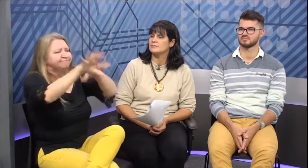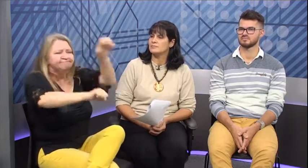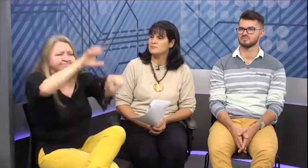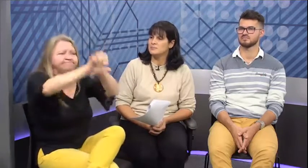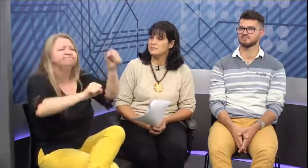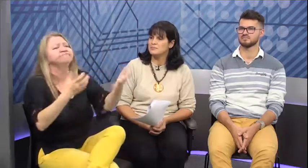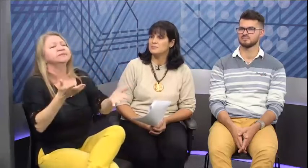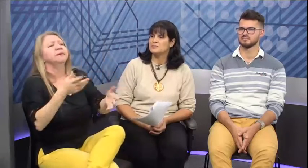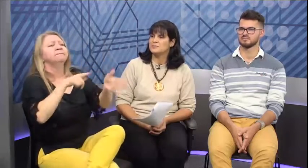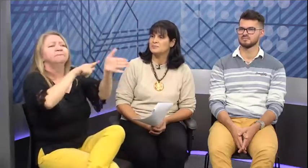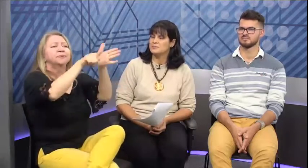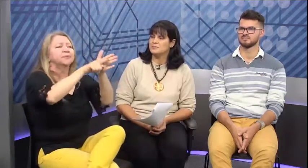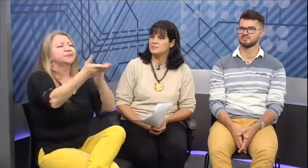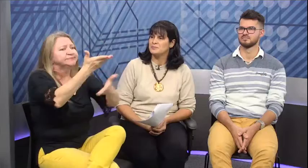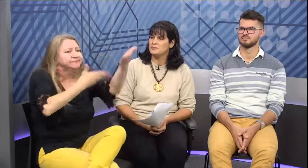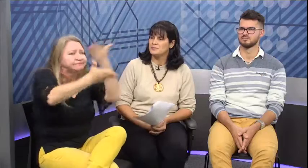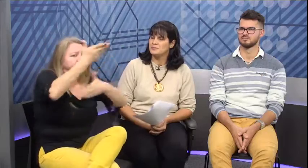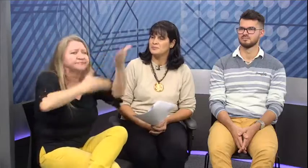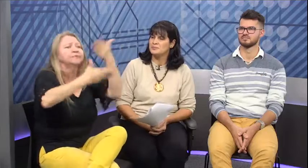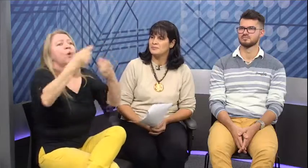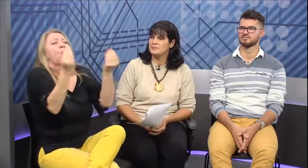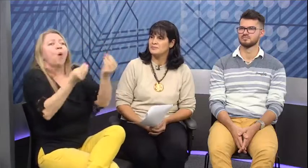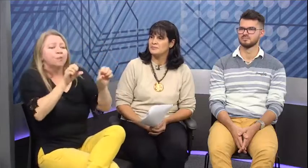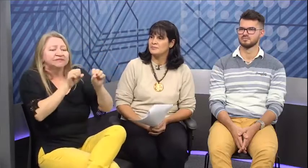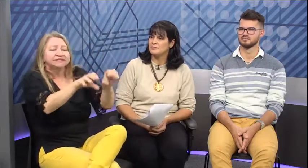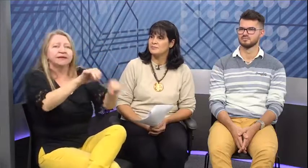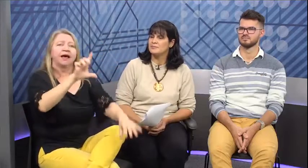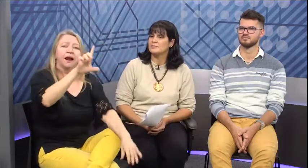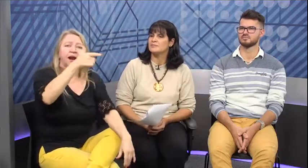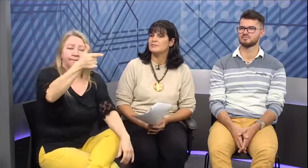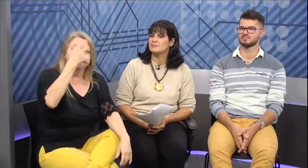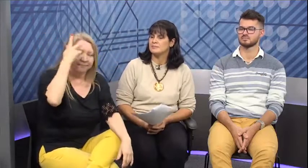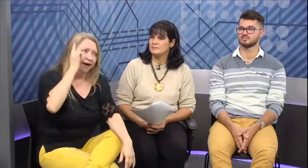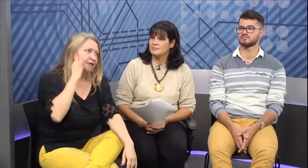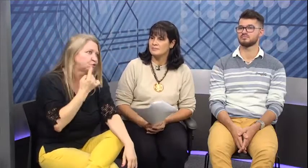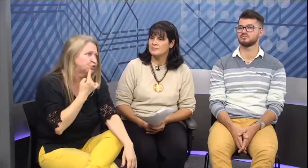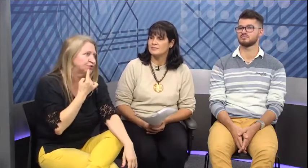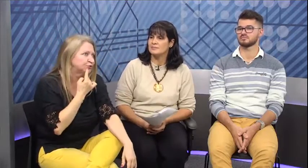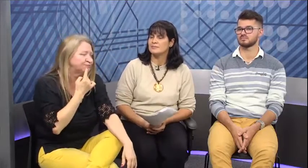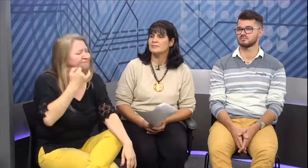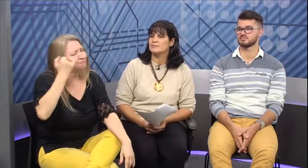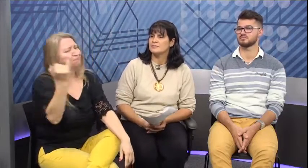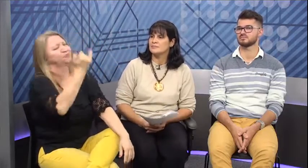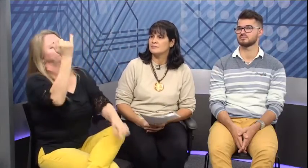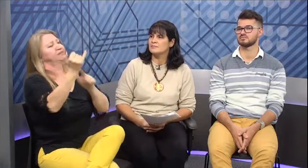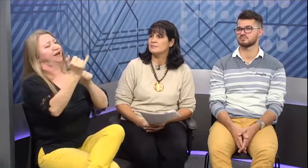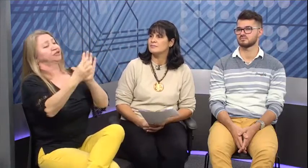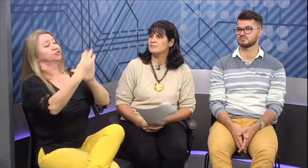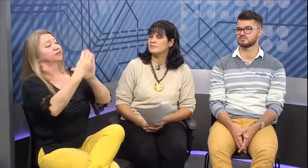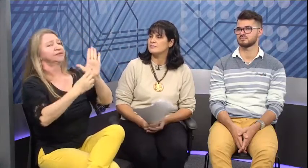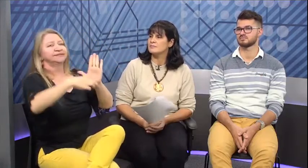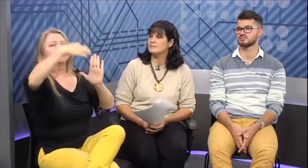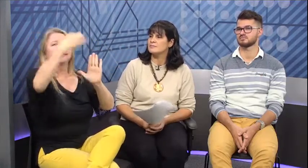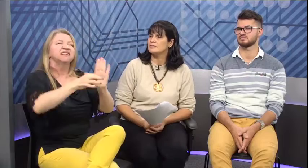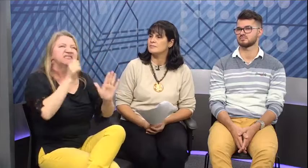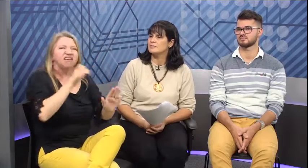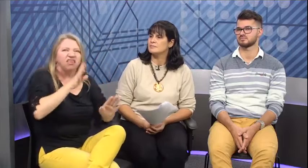portuguesa, né? Incentivar os alunos para que pesquisem, né, para que busquem se apropriar da língua